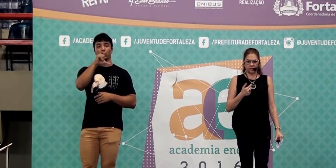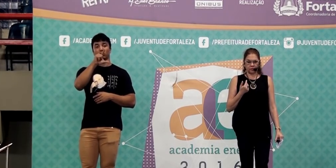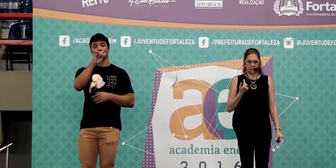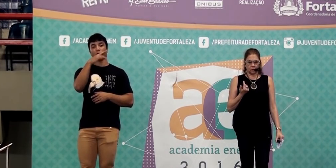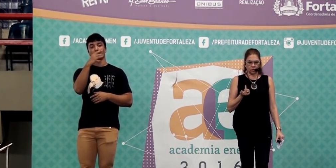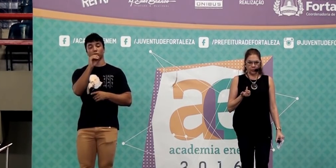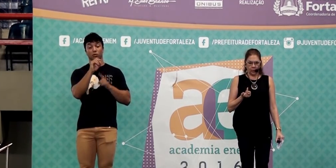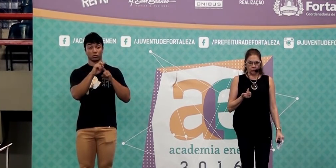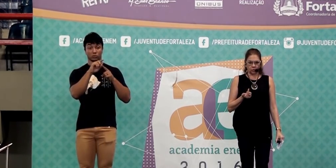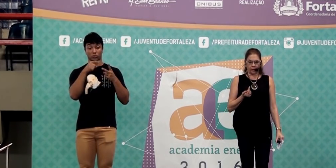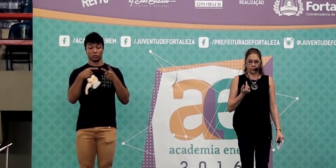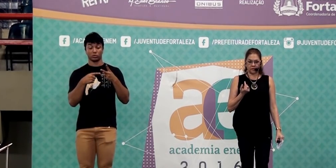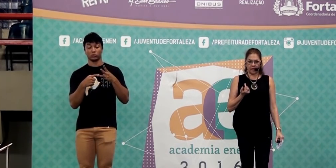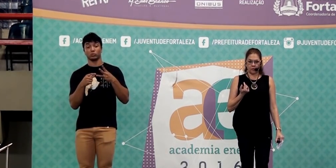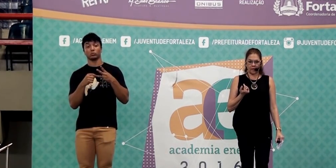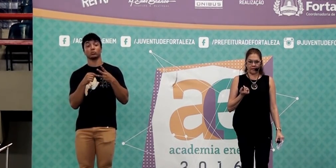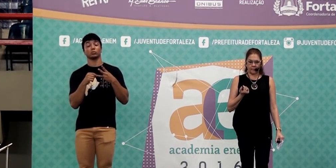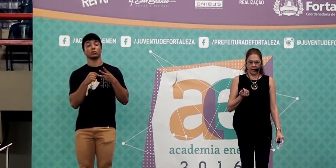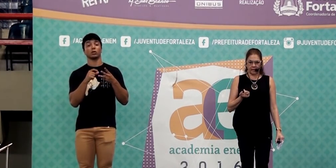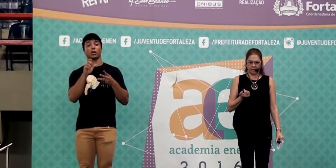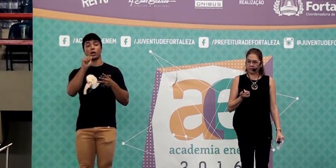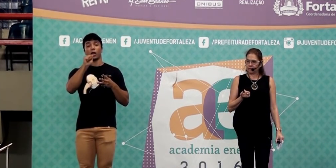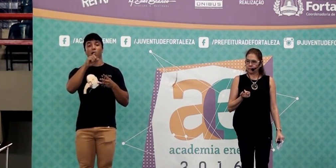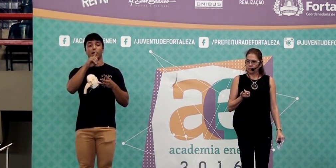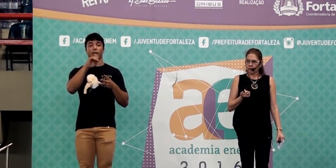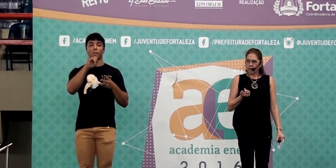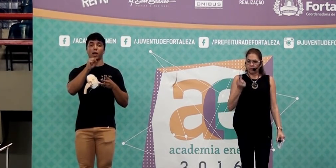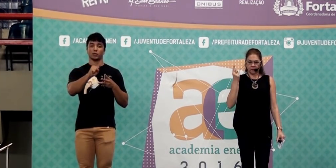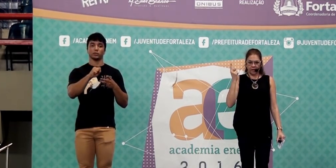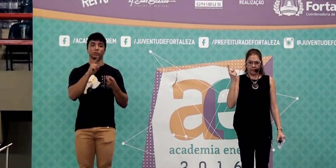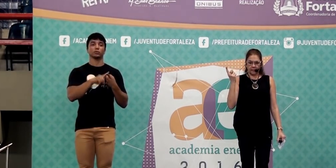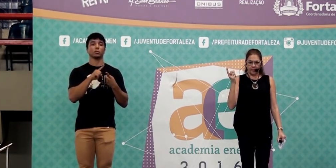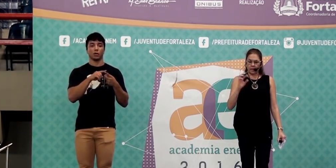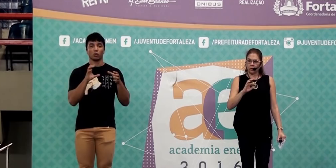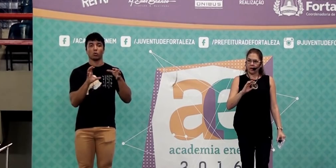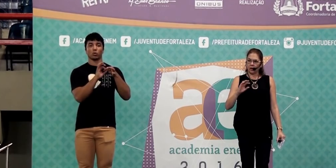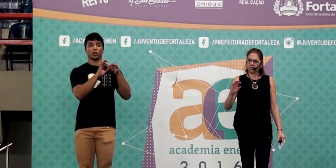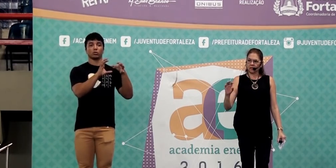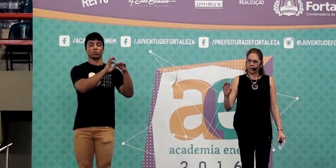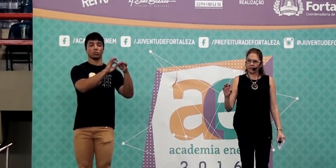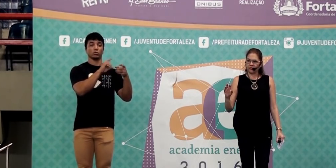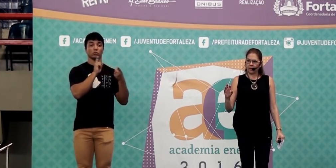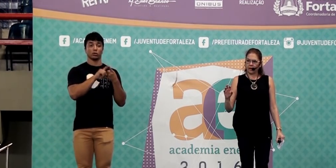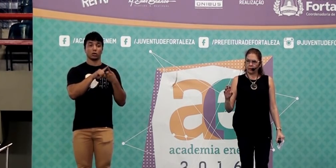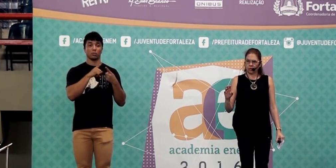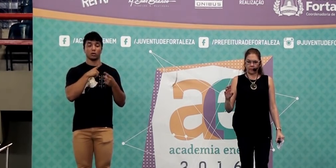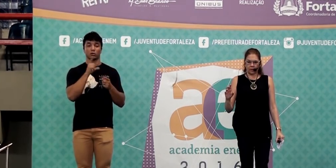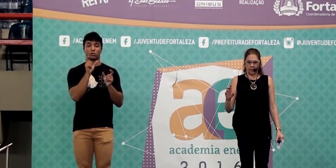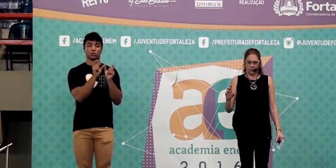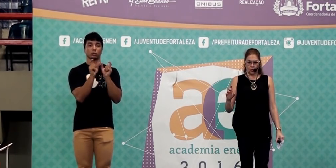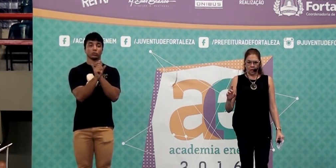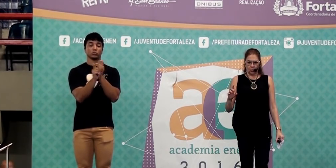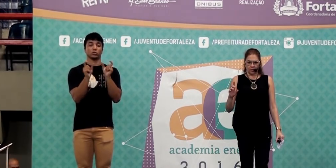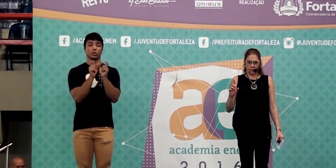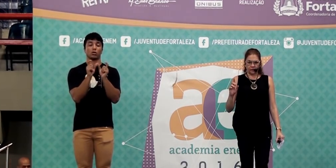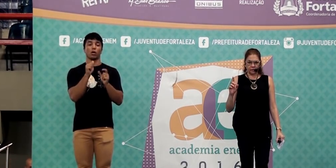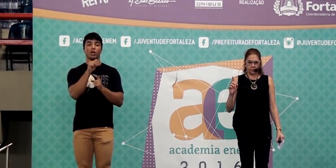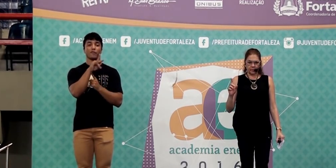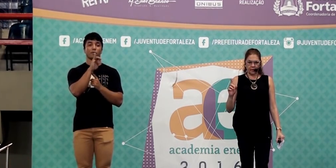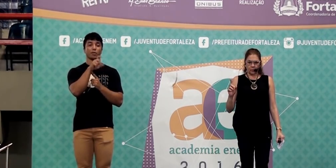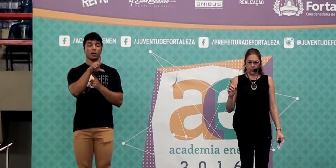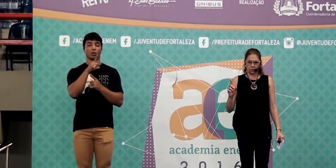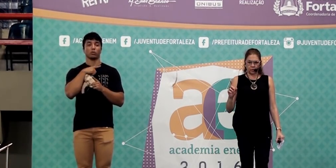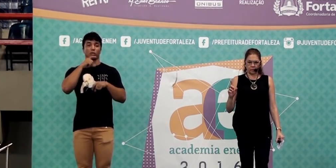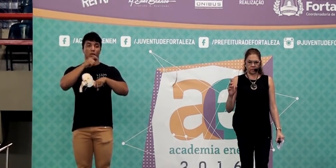eu fiz o segundo ponto, eu usei o ademais. Eu usei também uma locução adverbial temporal. Quando eu